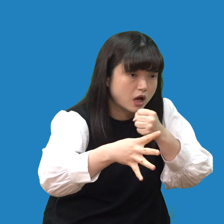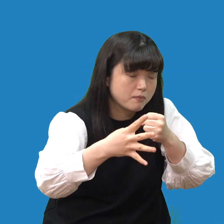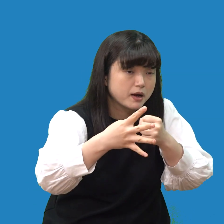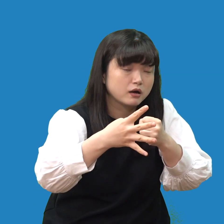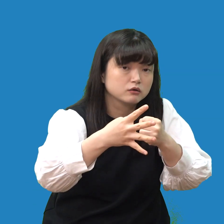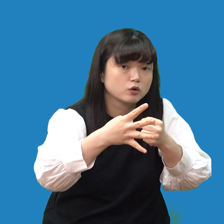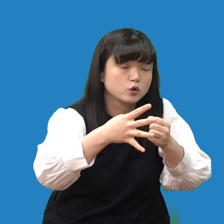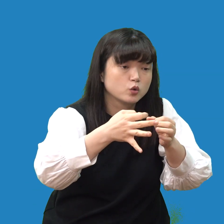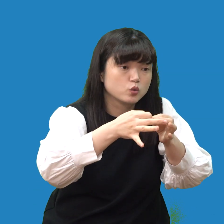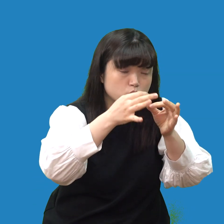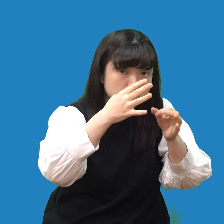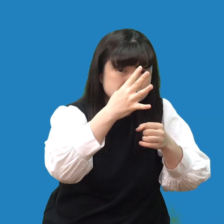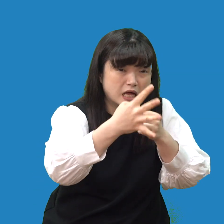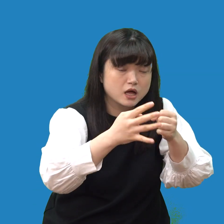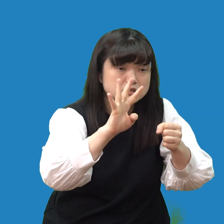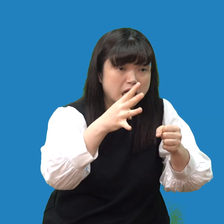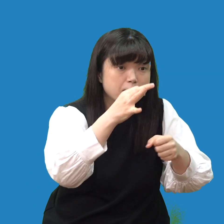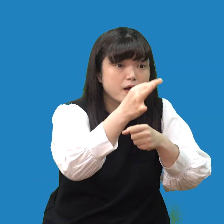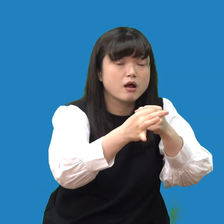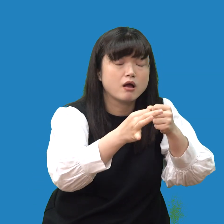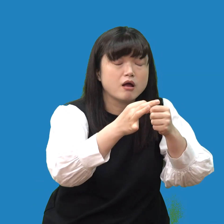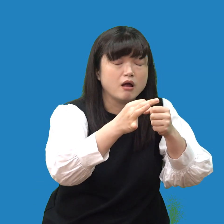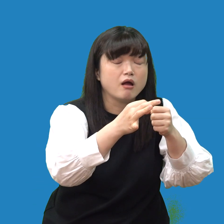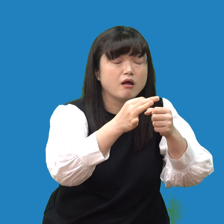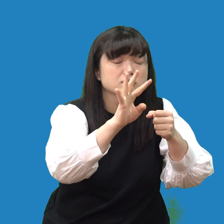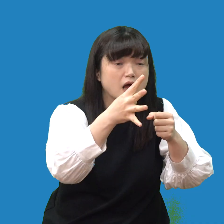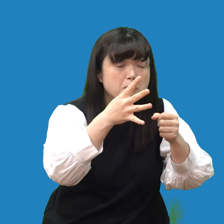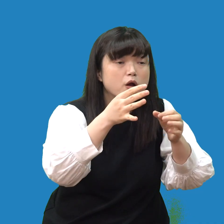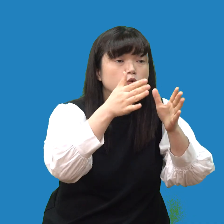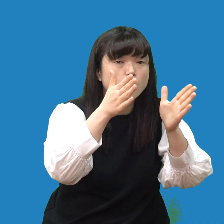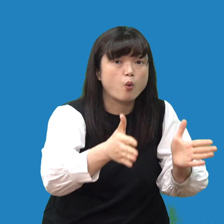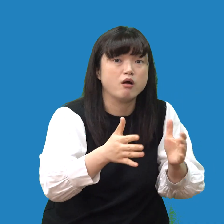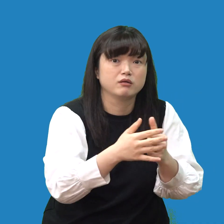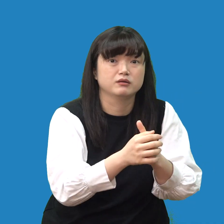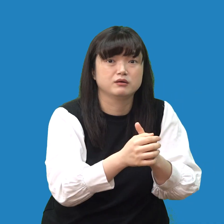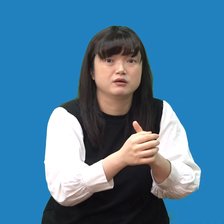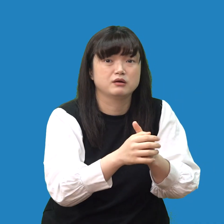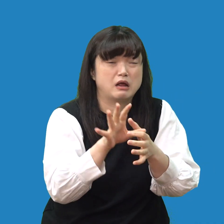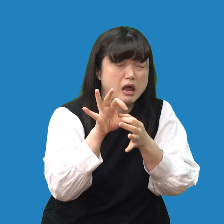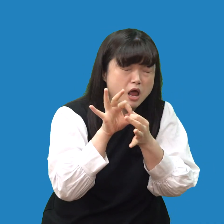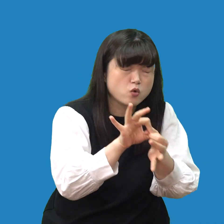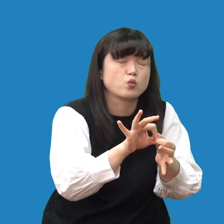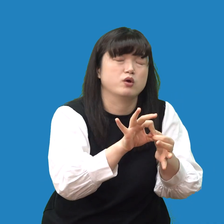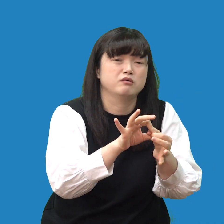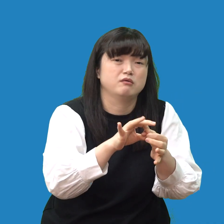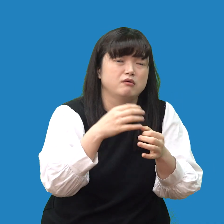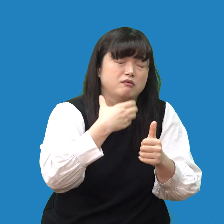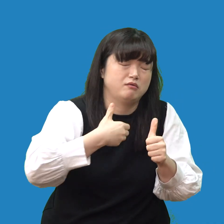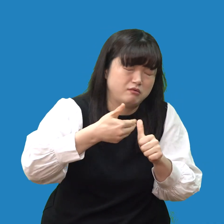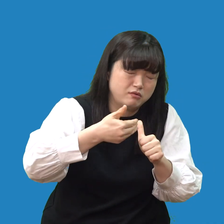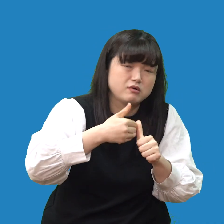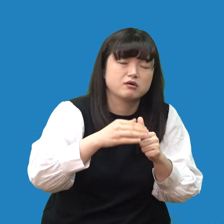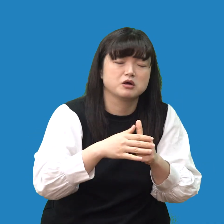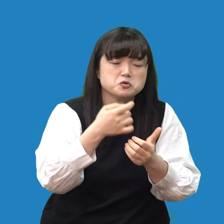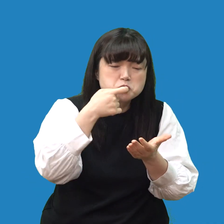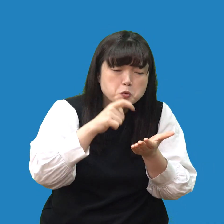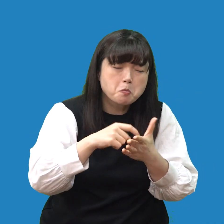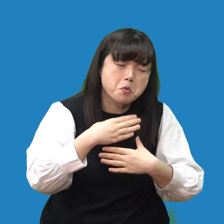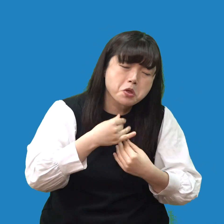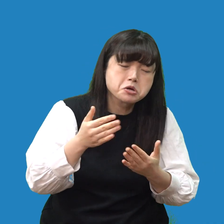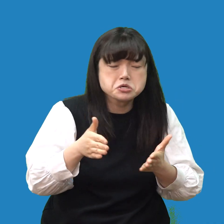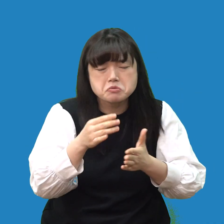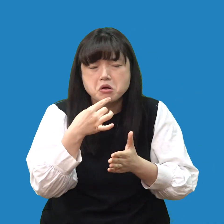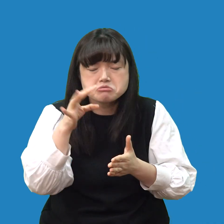괴롭힘과 학대를 당합니다. 쉽고 편한 길, 빠른 길, 그 길을 위해 하나님께